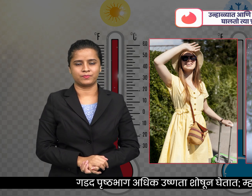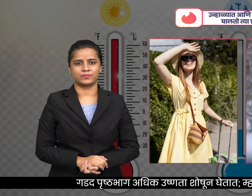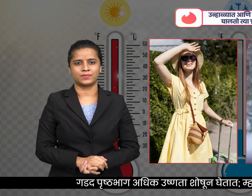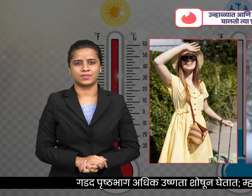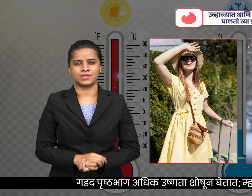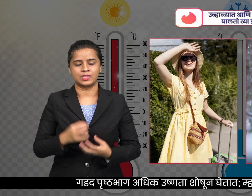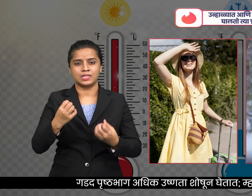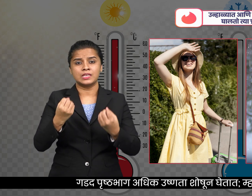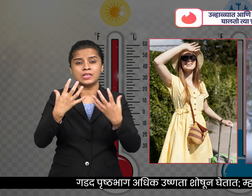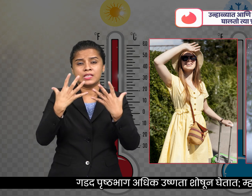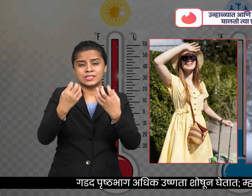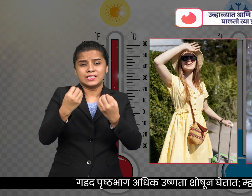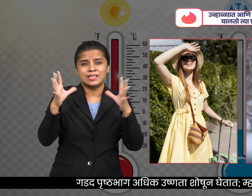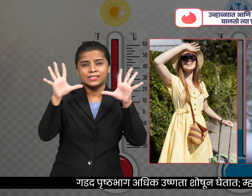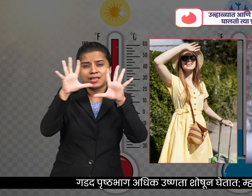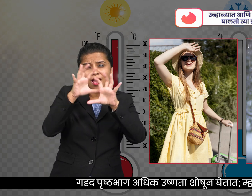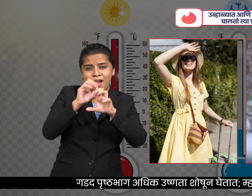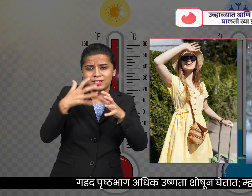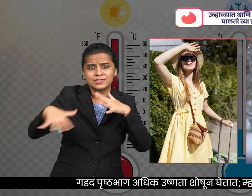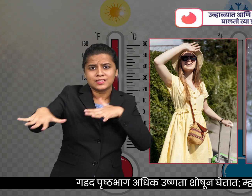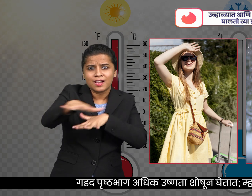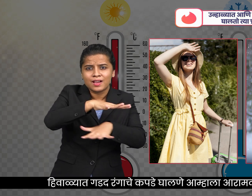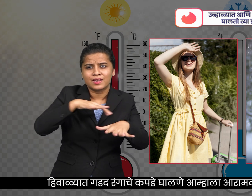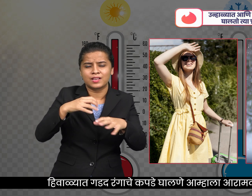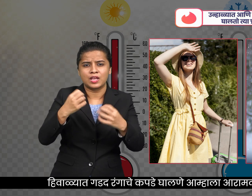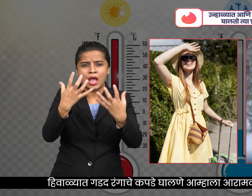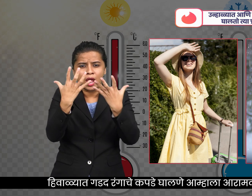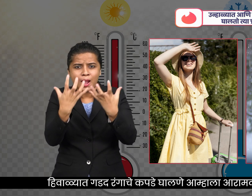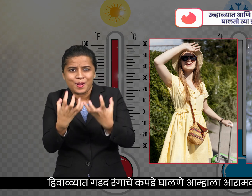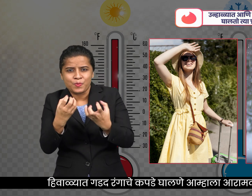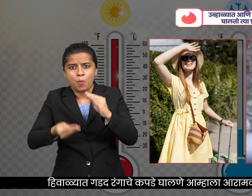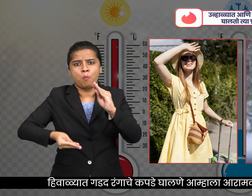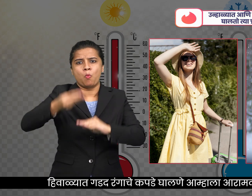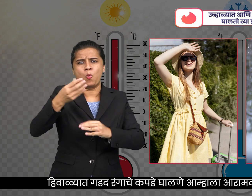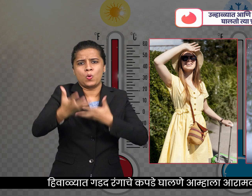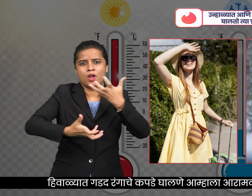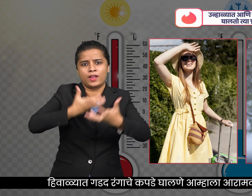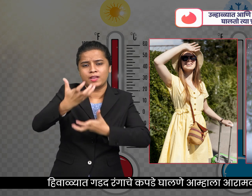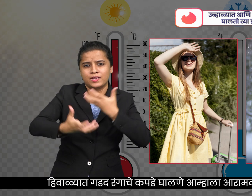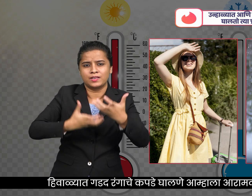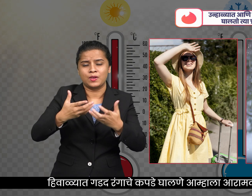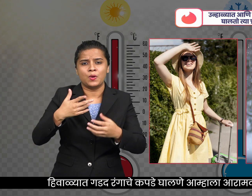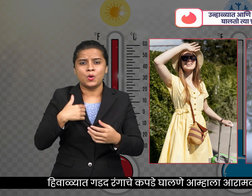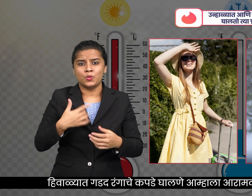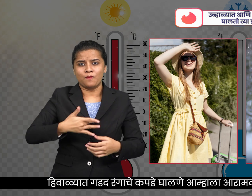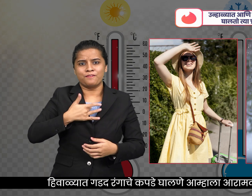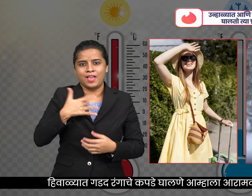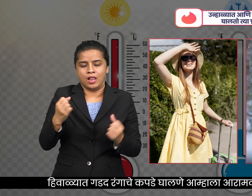गडद पृष्ठभाग अधिक उष्णता शोषून घेतात, म्हणून हिवाळ्यात गडद रंगाचे कपडे घालणे आपल्याला आरामदायक असे